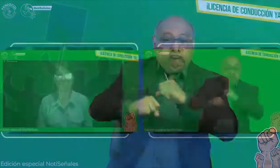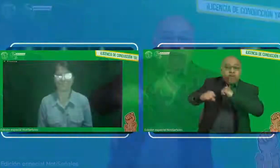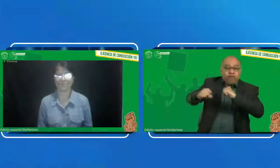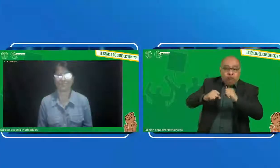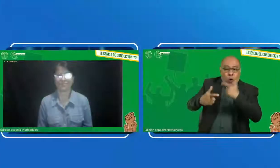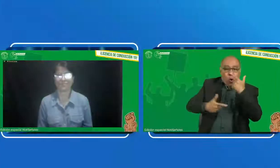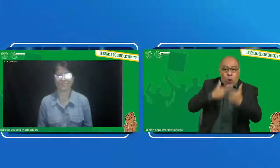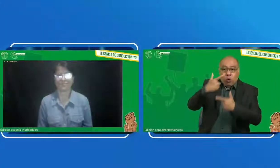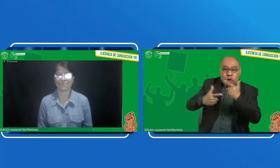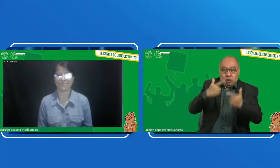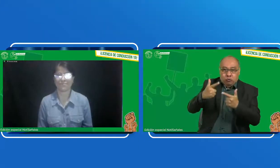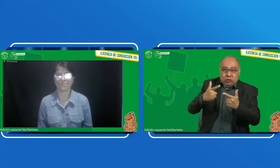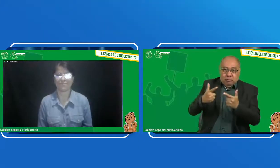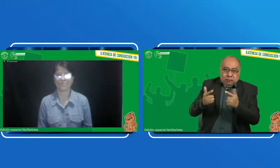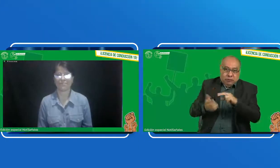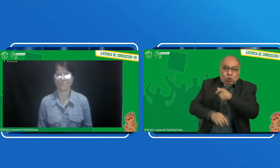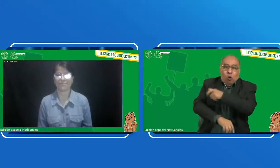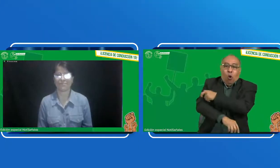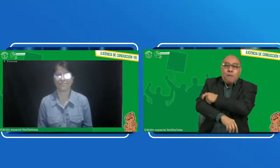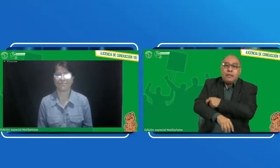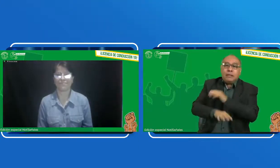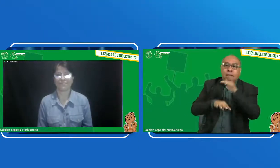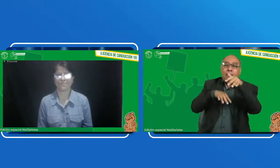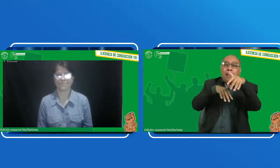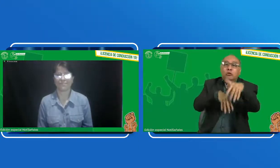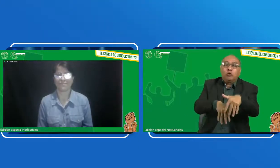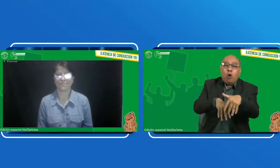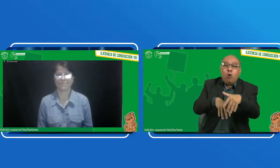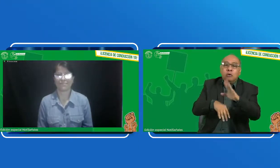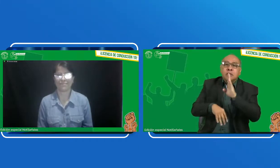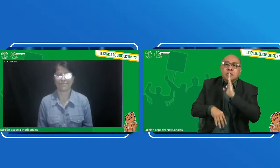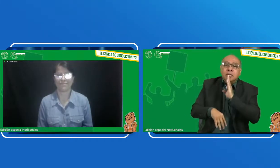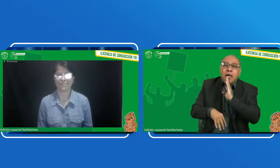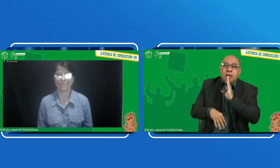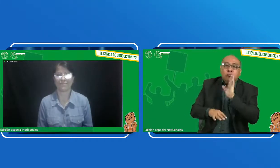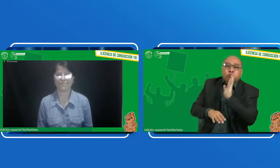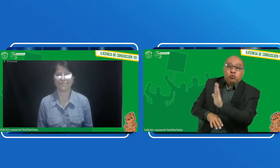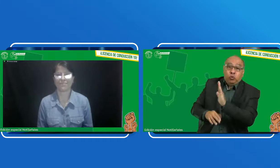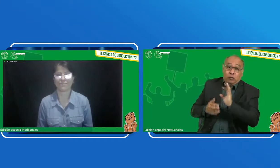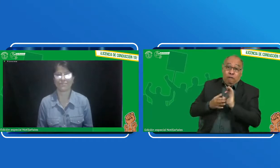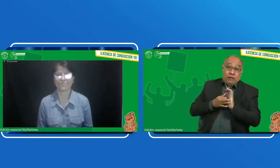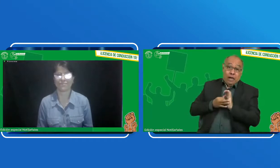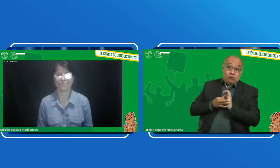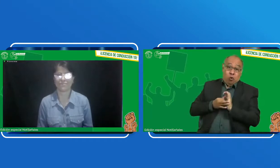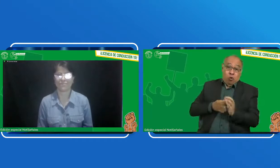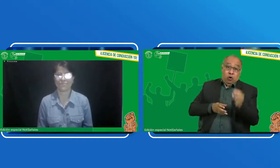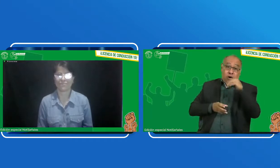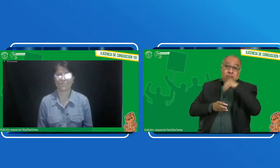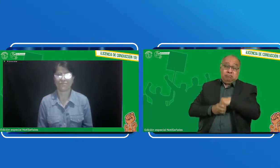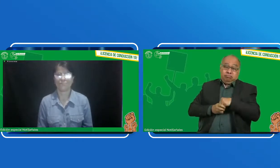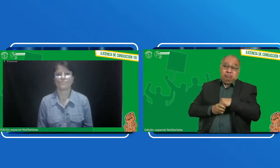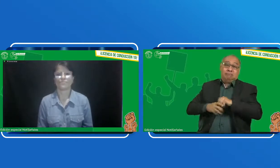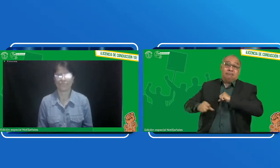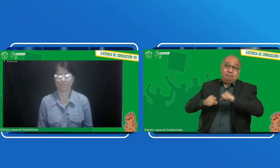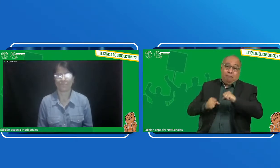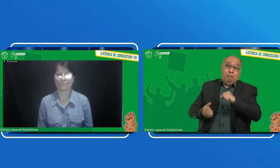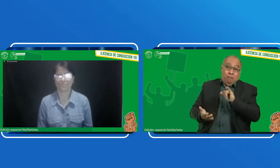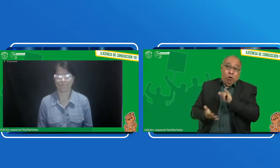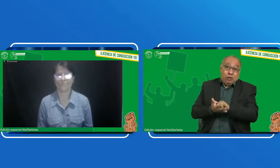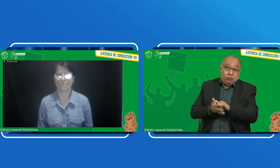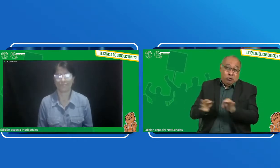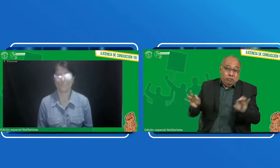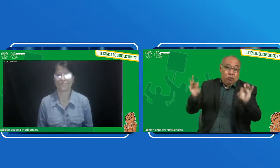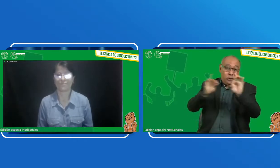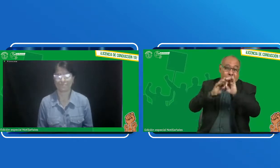el comité, no vamos a acabar con el plantón. Es algo que ya se ha venido luchando y es algo que viene